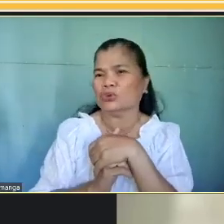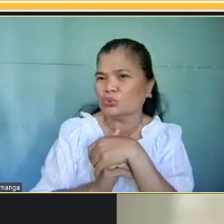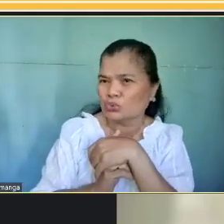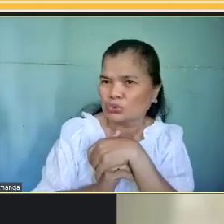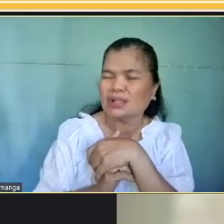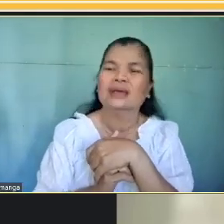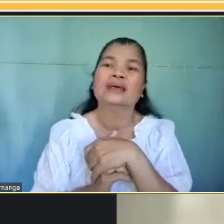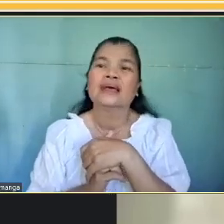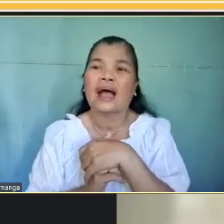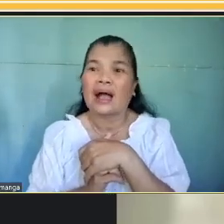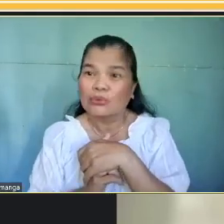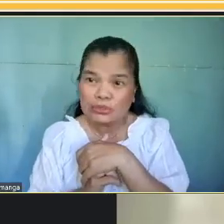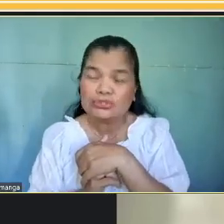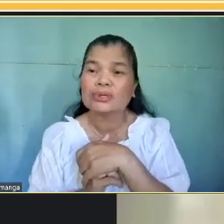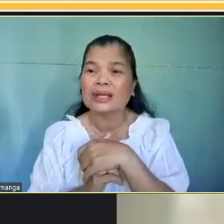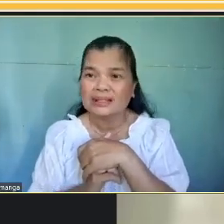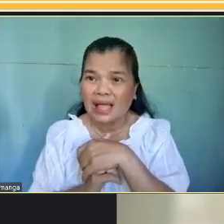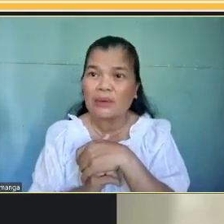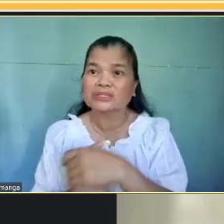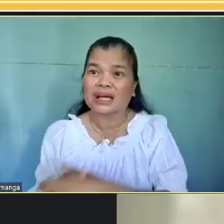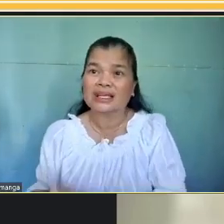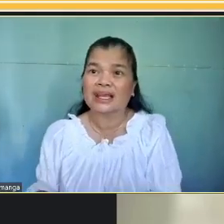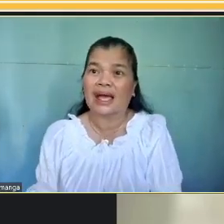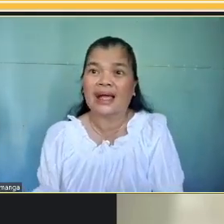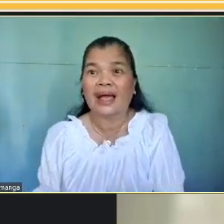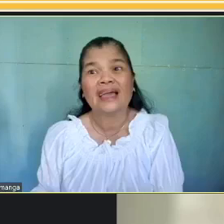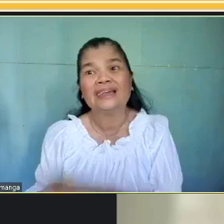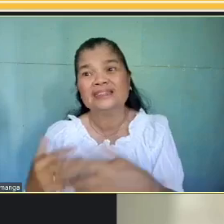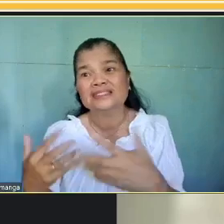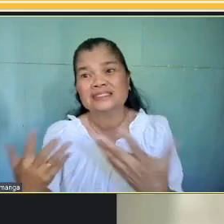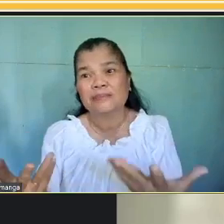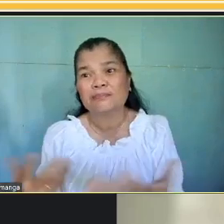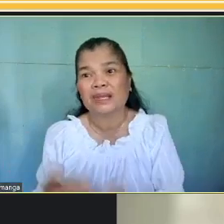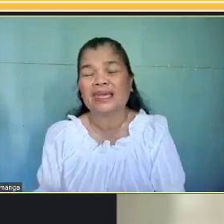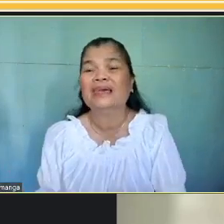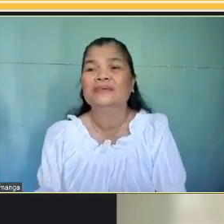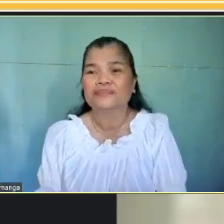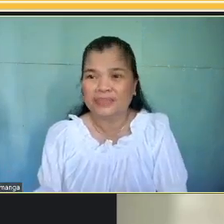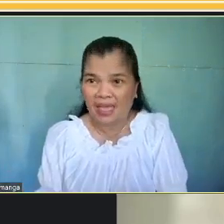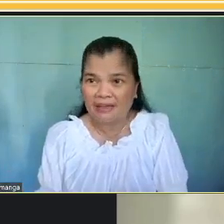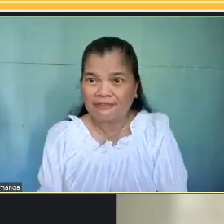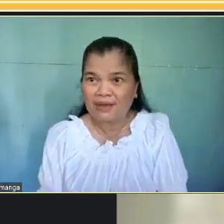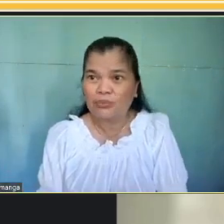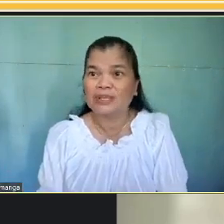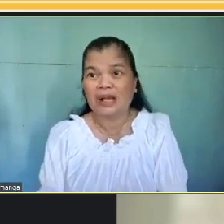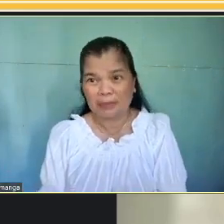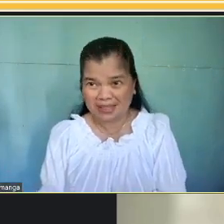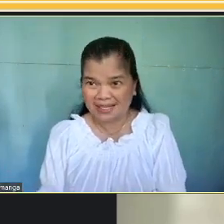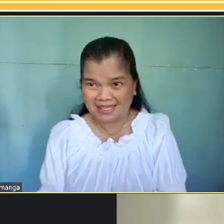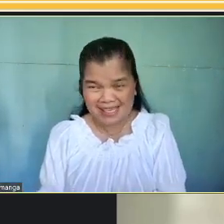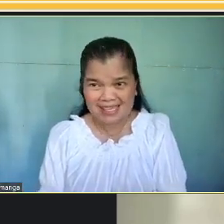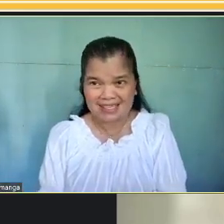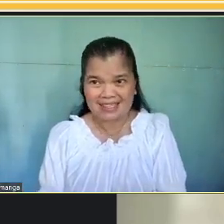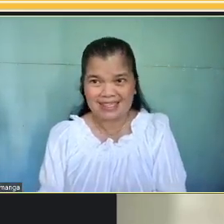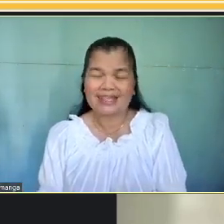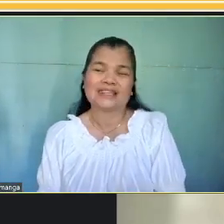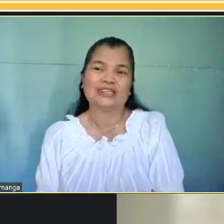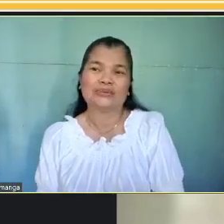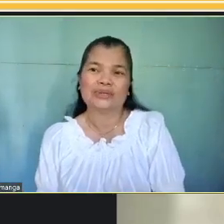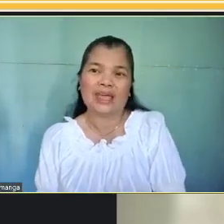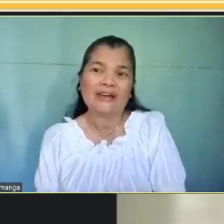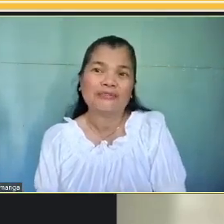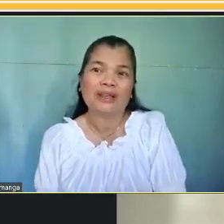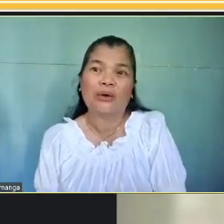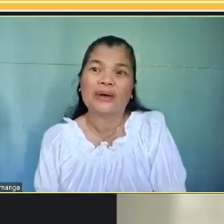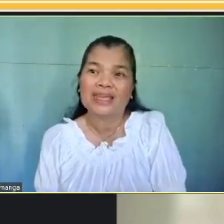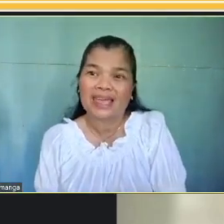and mute. Ang gusto nilang tawag sa kanila ay just simply deaf with capital D. Kasi